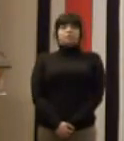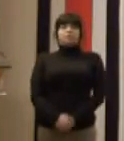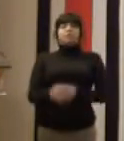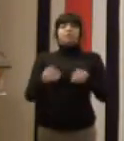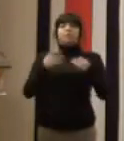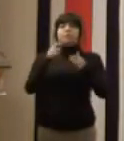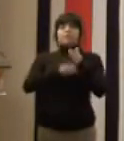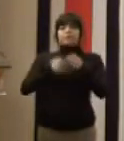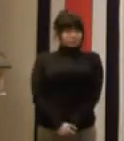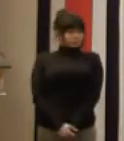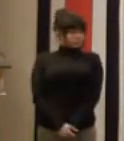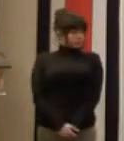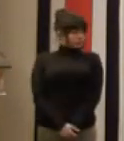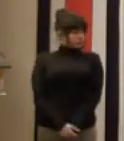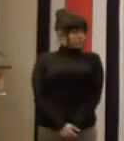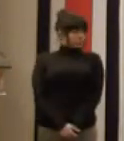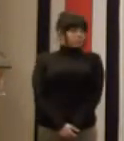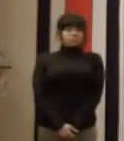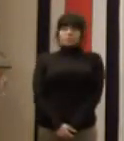Firma el señor Henning.